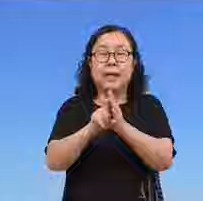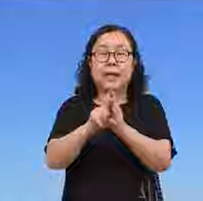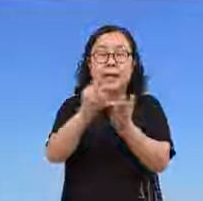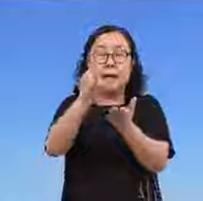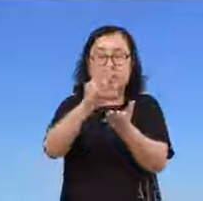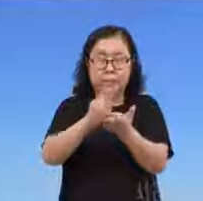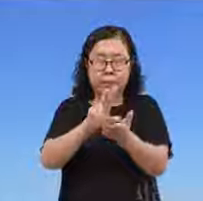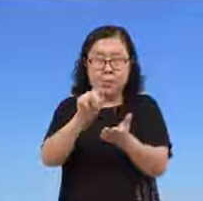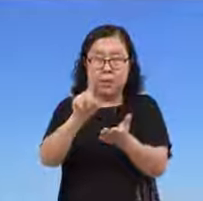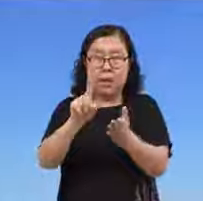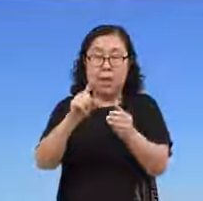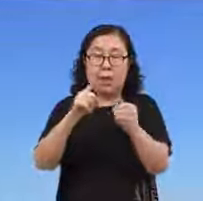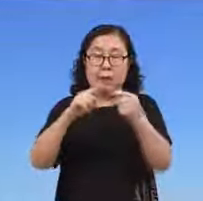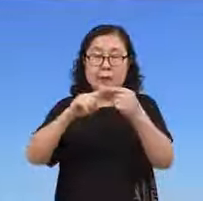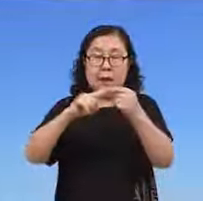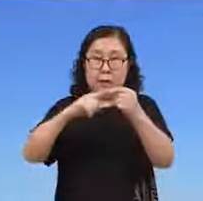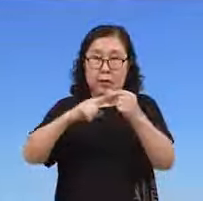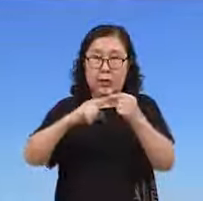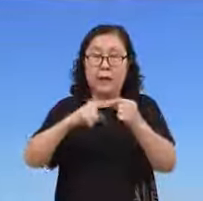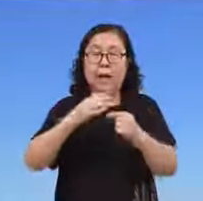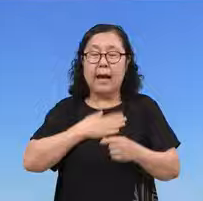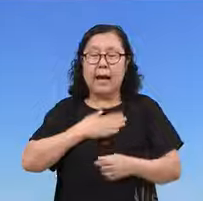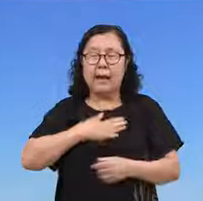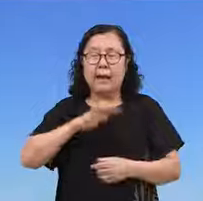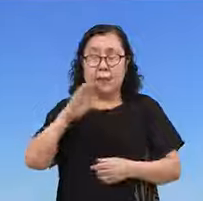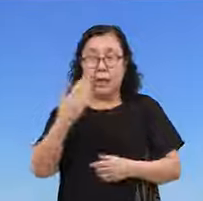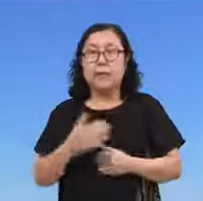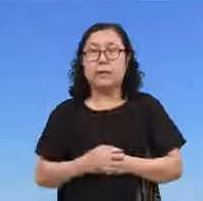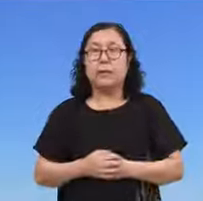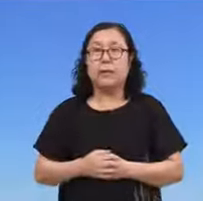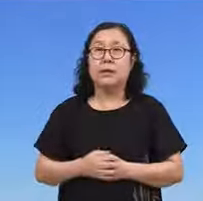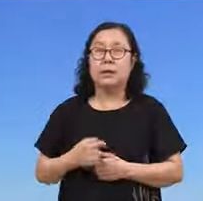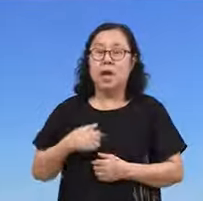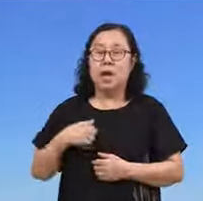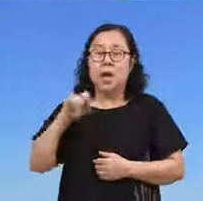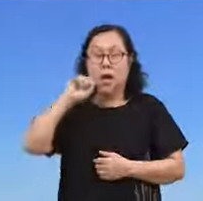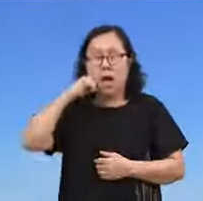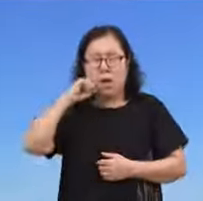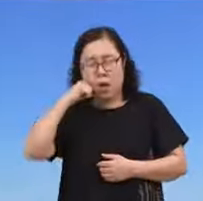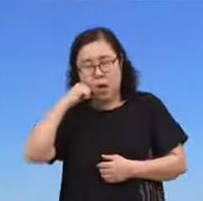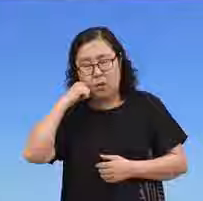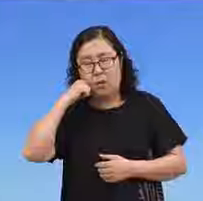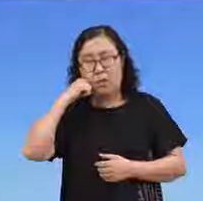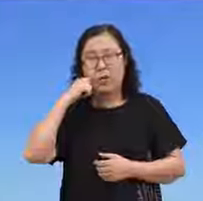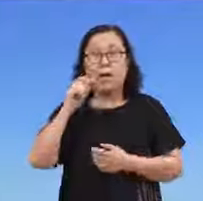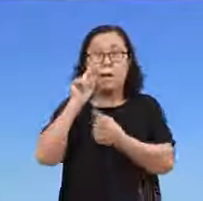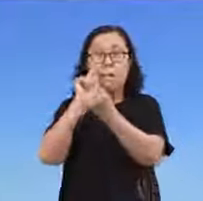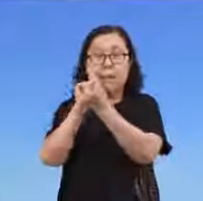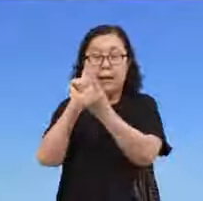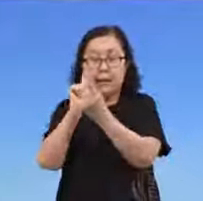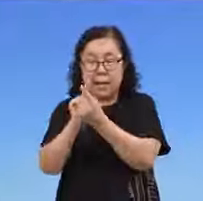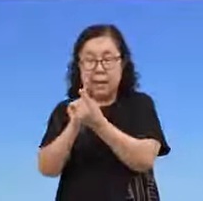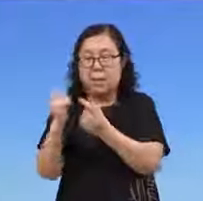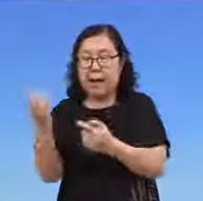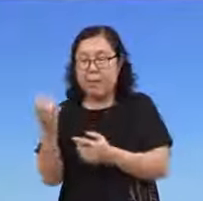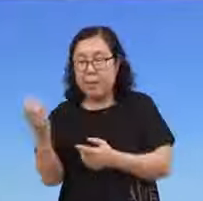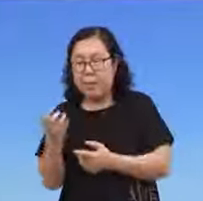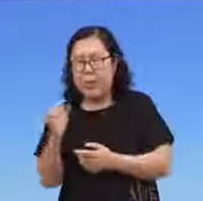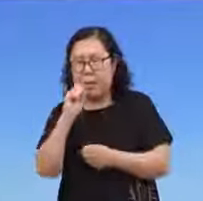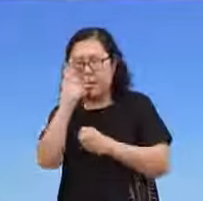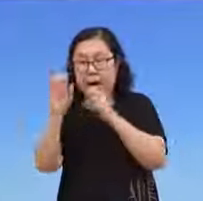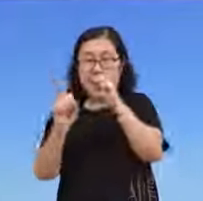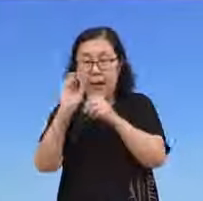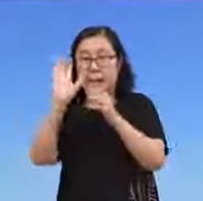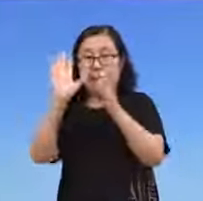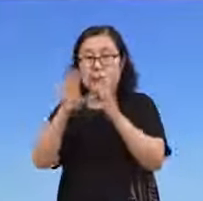무슨 문제를 만나 죽을 것 같이 힘들고 이제 막 이 식당을 폐업해야 되나 말아야 되나, 이 빚은 어떻게 갚나, 그런 아픔을